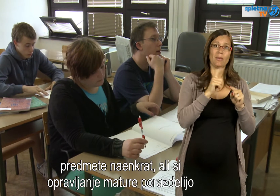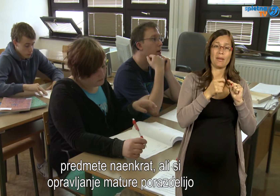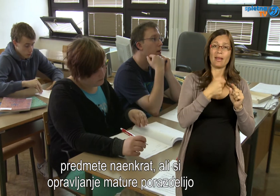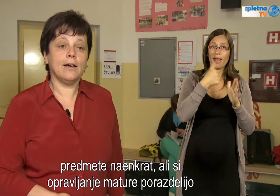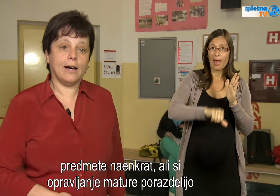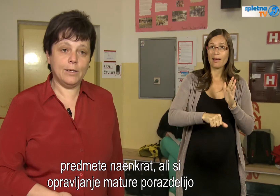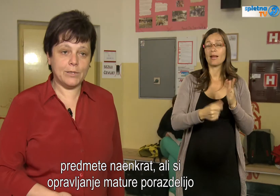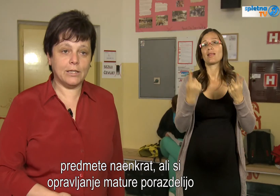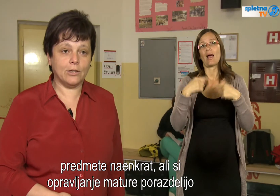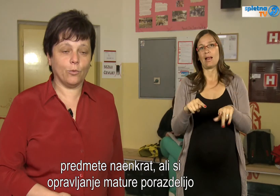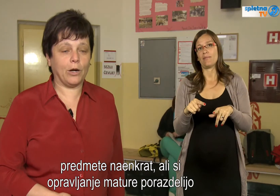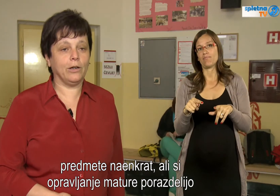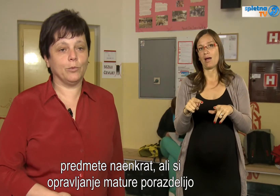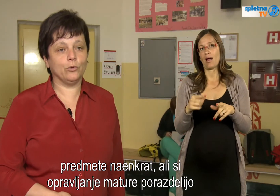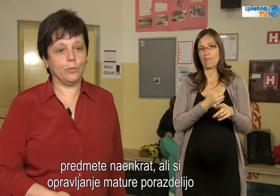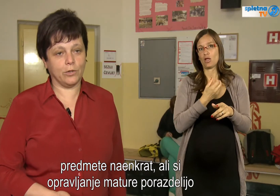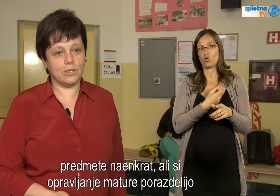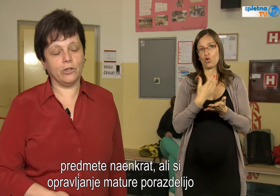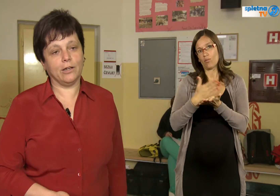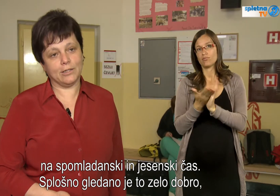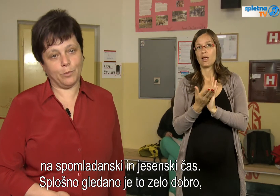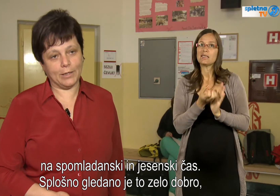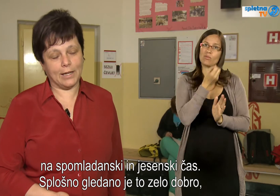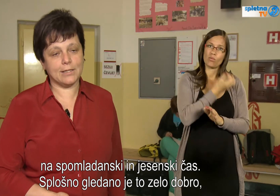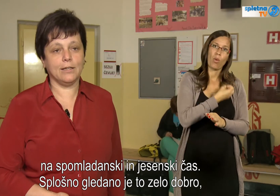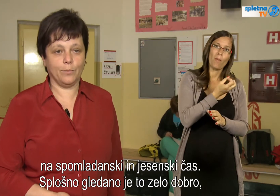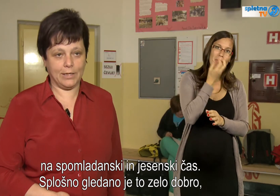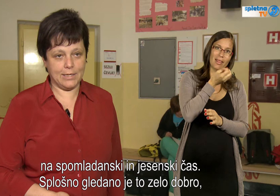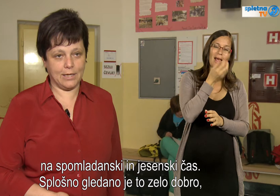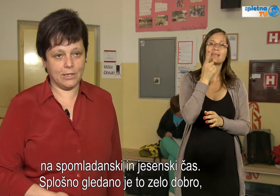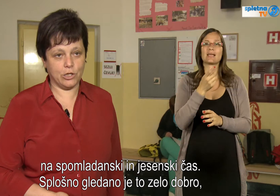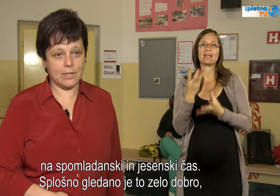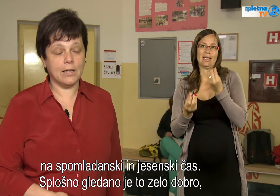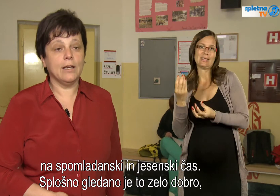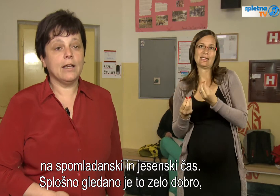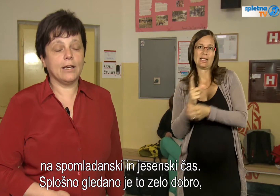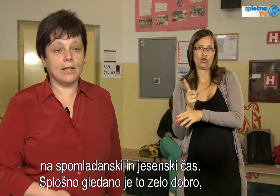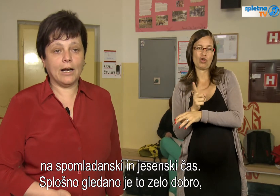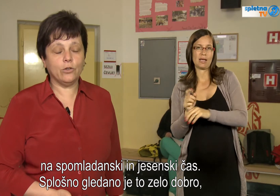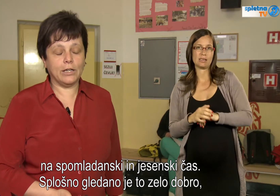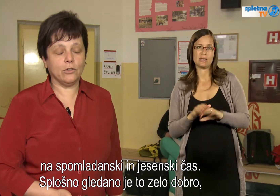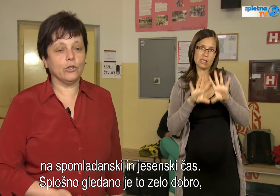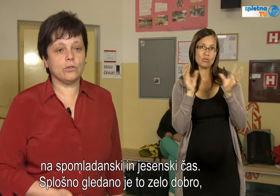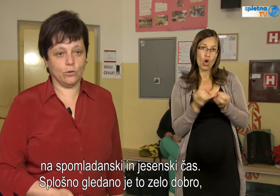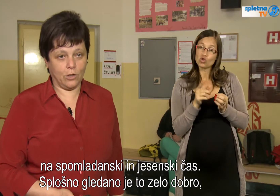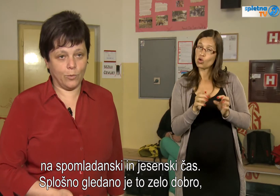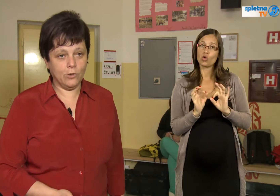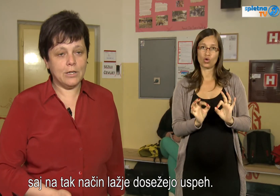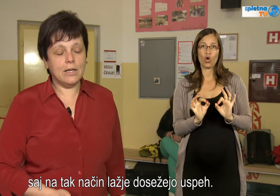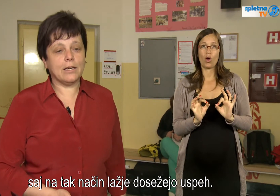naenkrat, ali pa si opravljene mature porazdeljujejo na spomladanski in pa na jesenski čas. Generalno gledano je to zelo dobro, ker